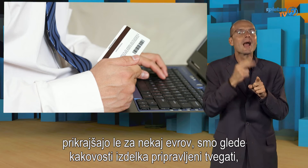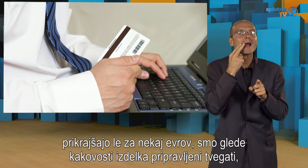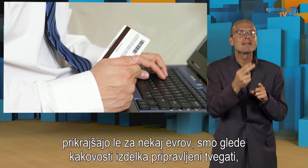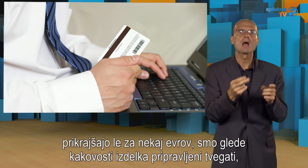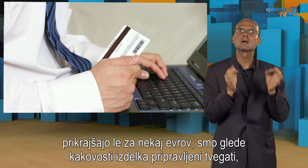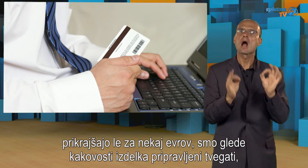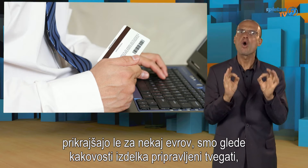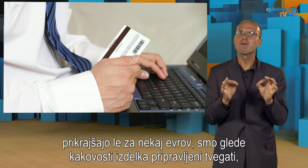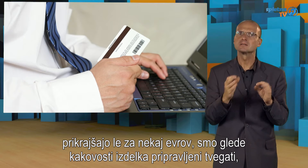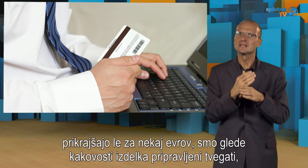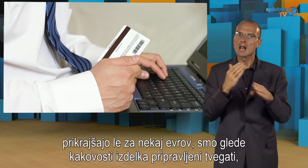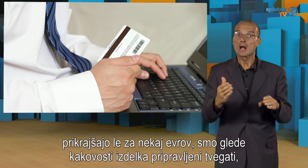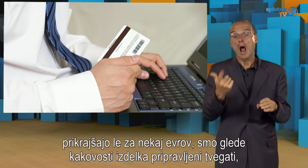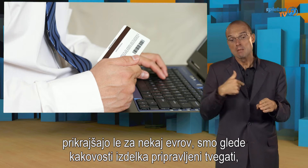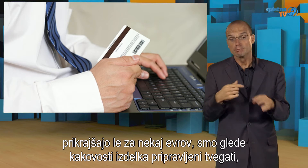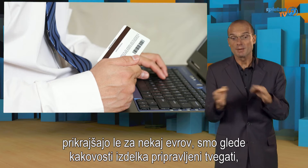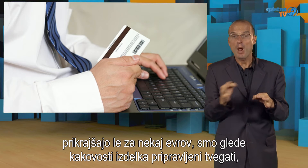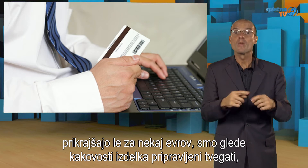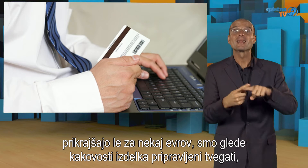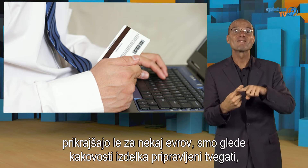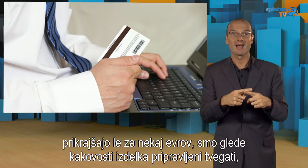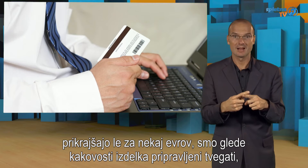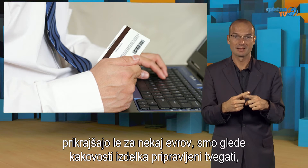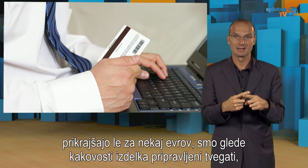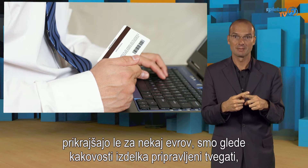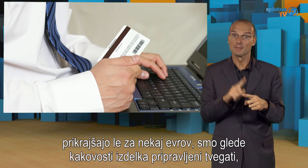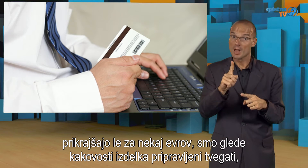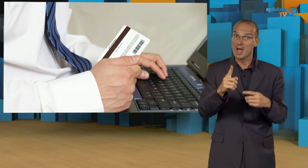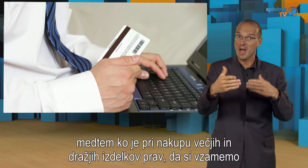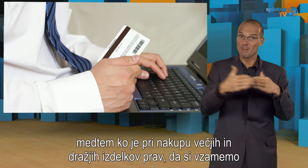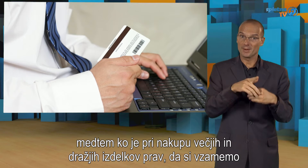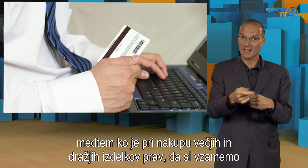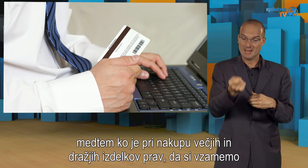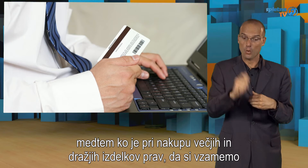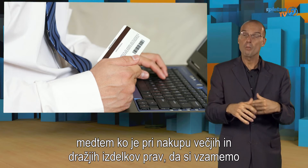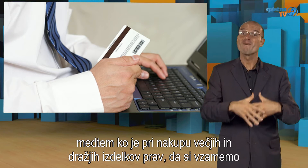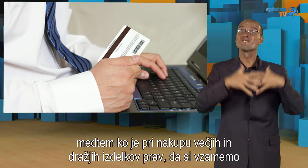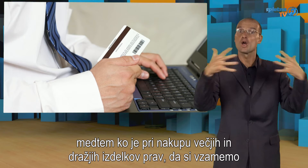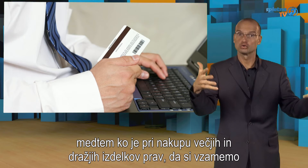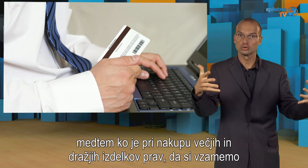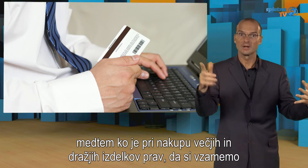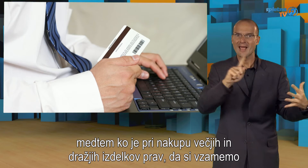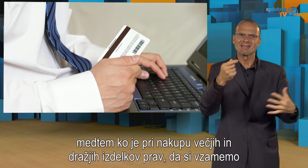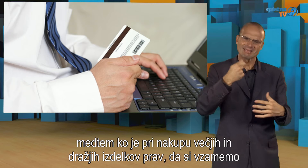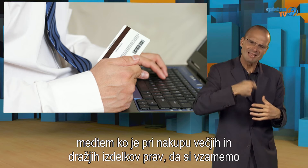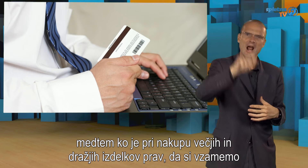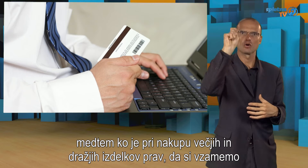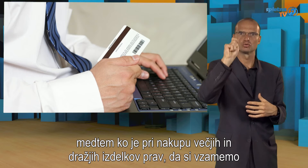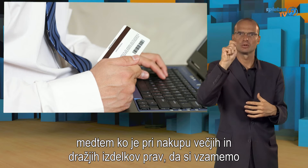tvegati. Medtem ko je pri nakupu večjih in dražjih izdelkov prav, da si vzamemo čas in si, če je mogoče, izdelek